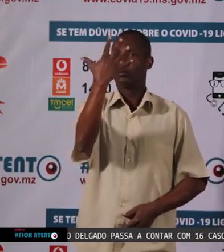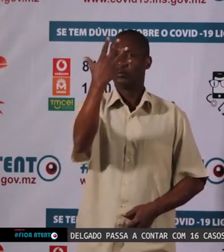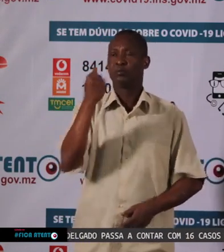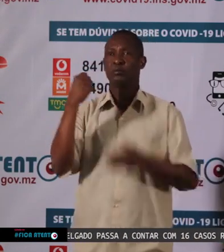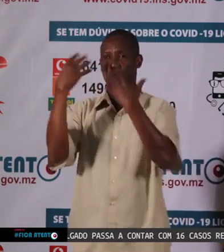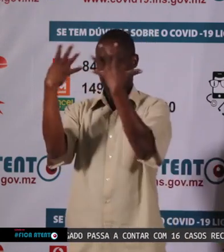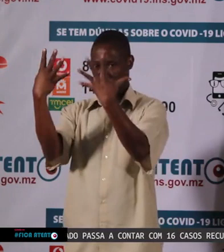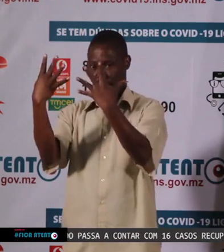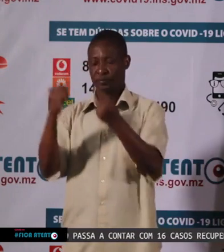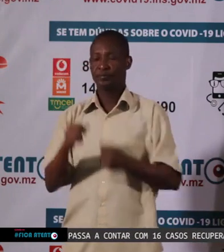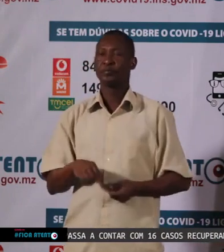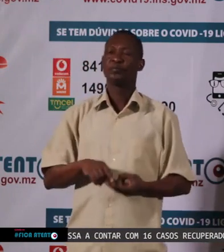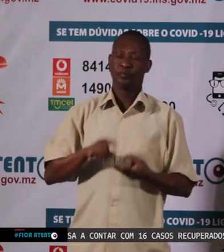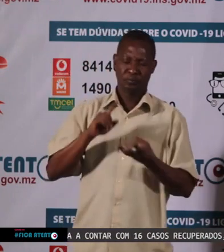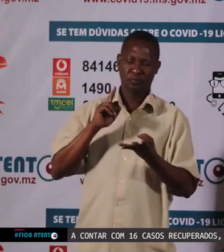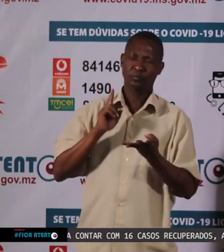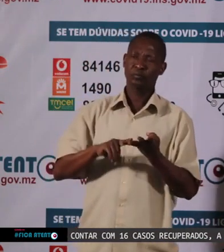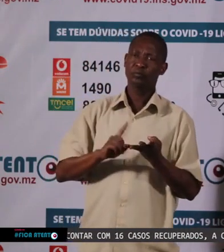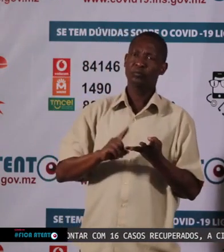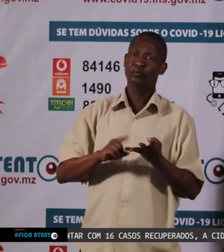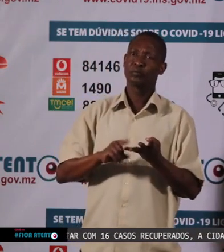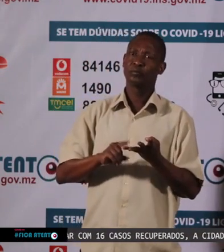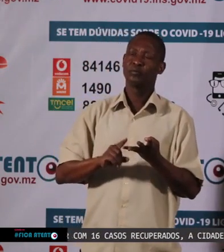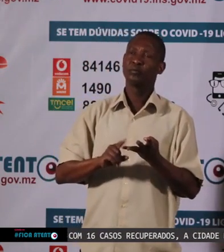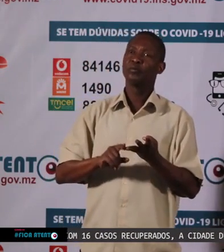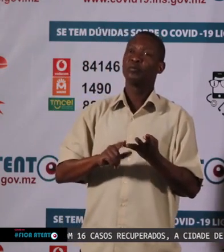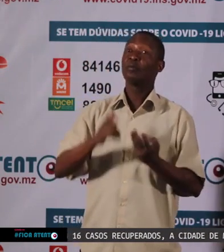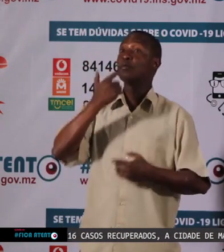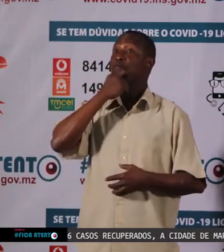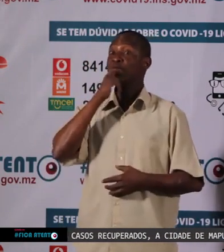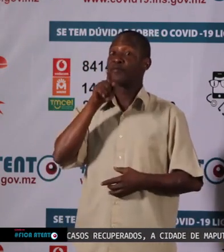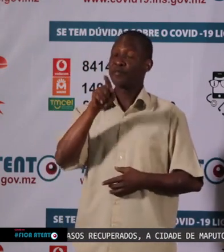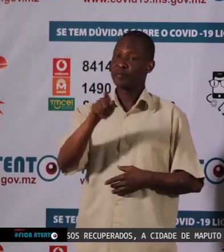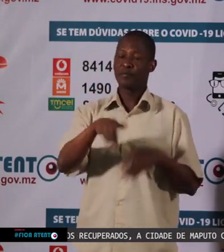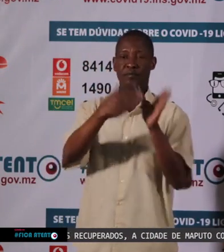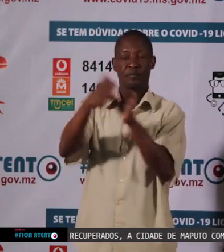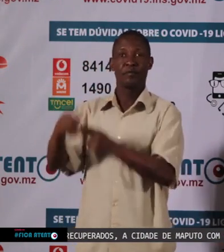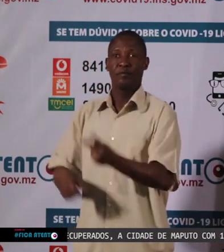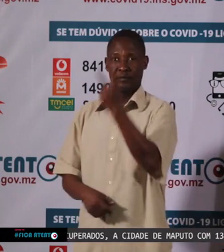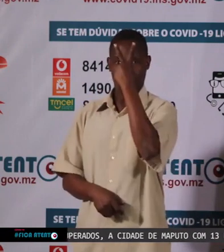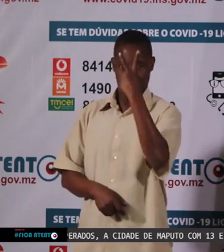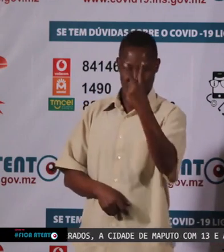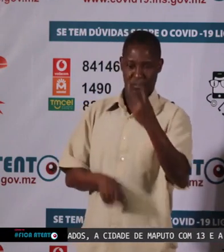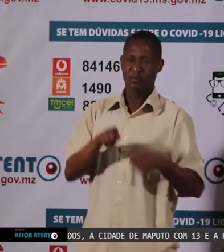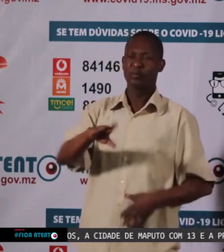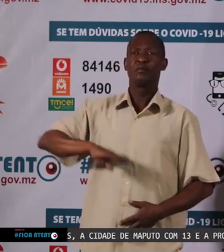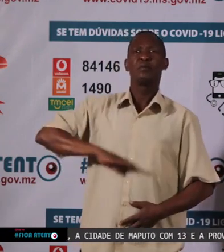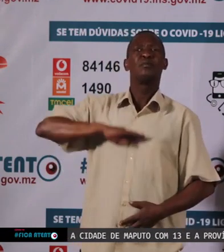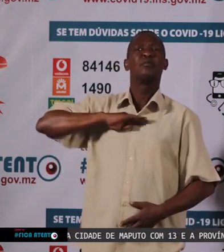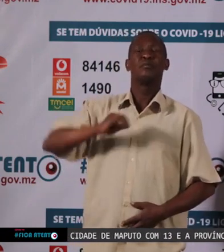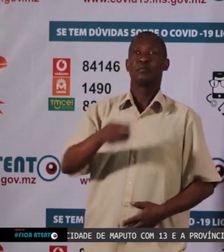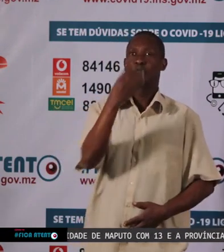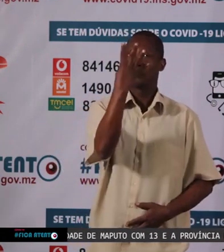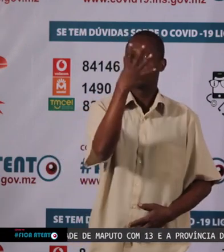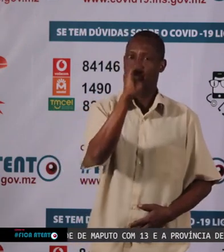idade, e 2 indivíduos de nacionalidade britânica, de 40 e 58 anos,